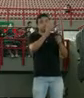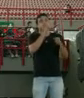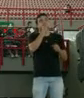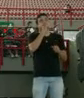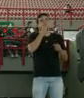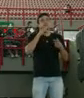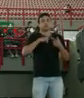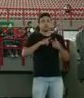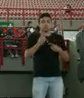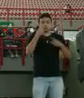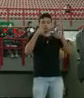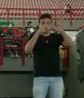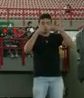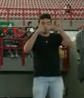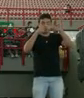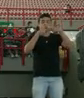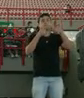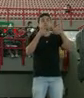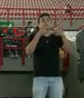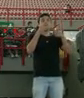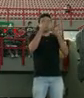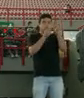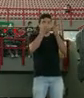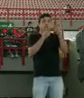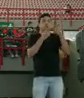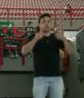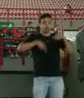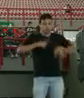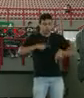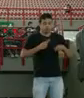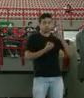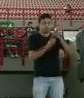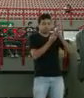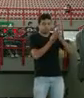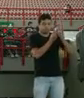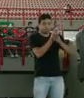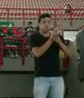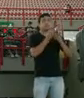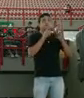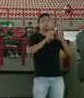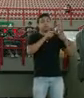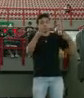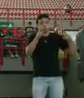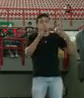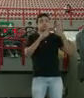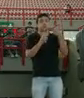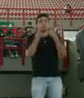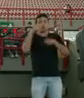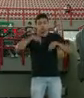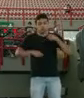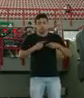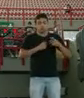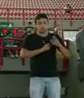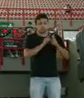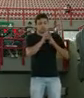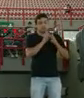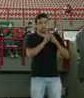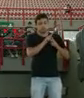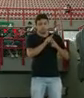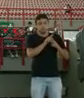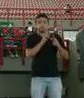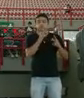hormônio estimula a produção e o outro estimula o quê? A ejeção. Qual é o que estimula a